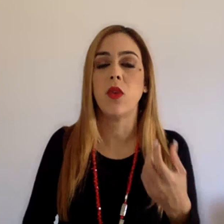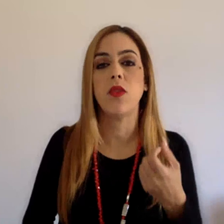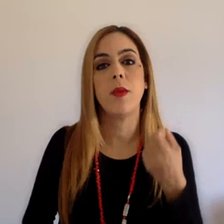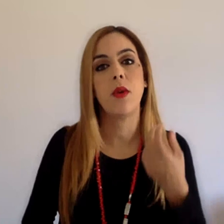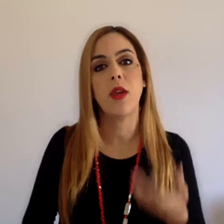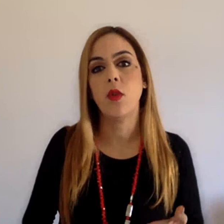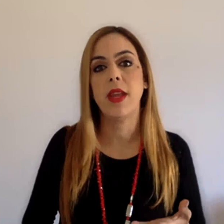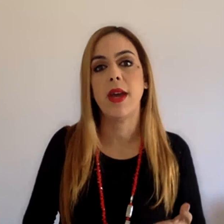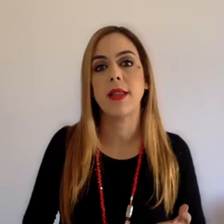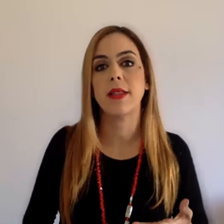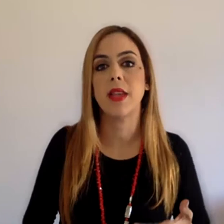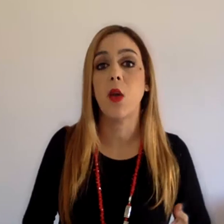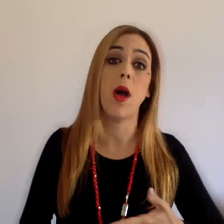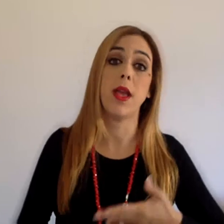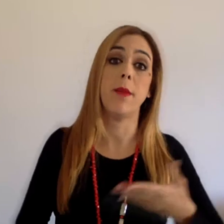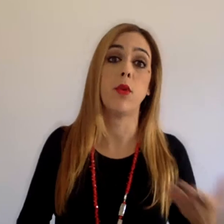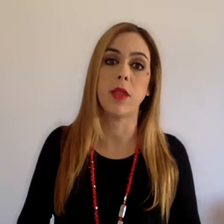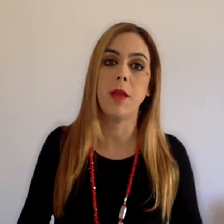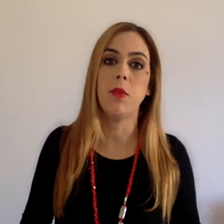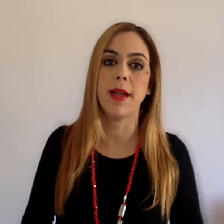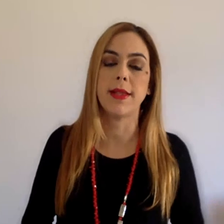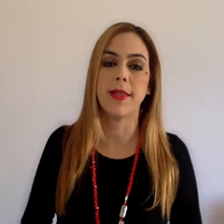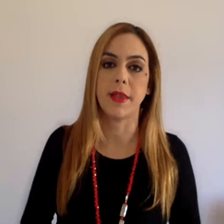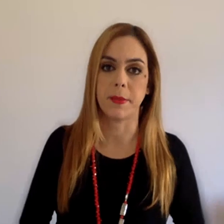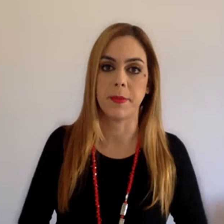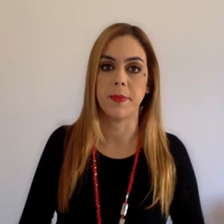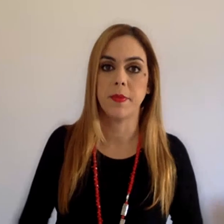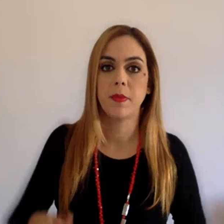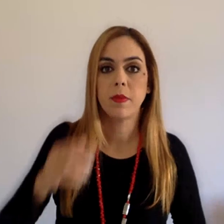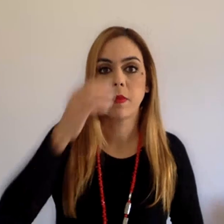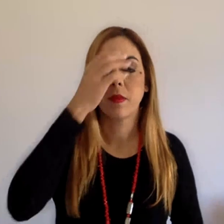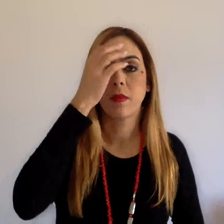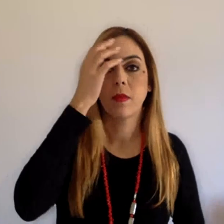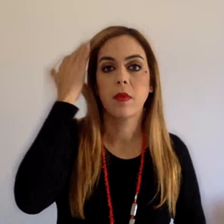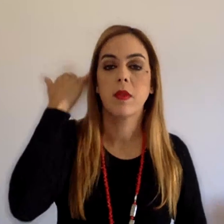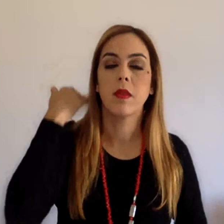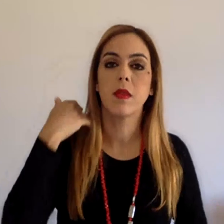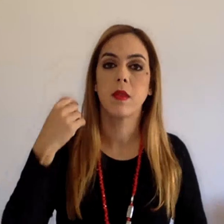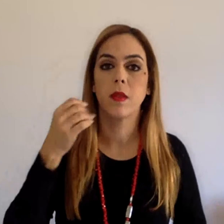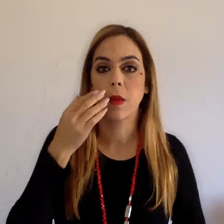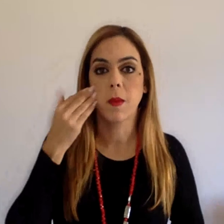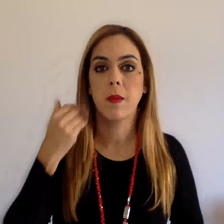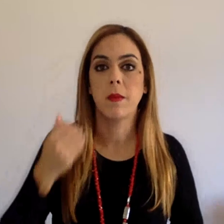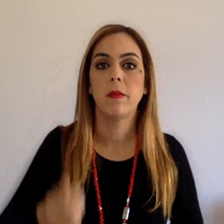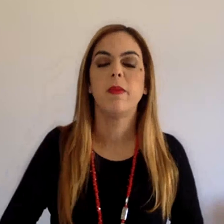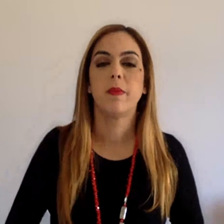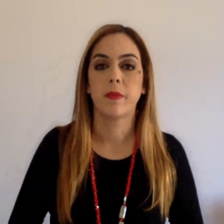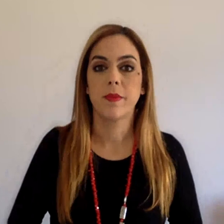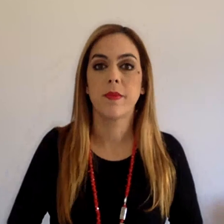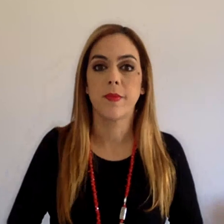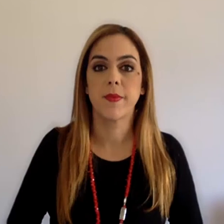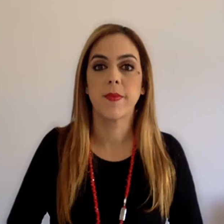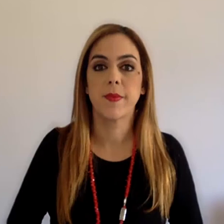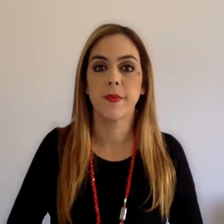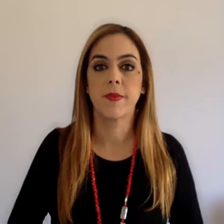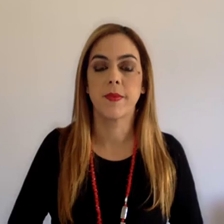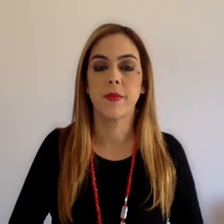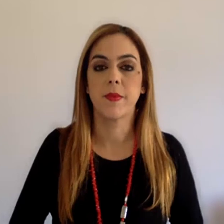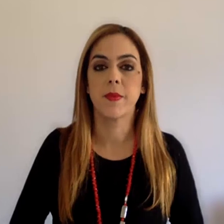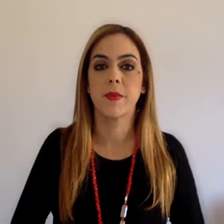algún servicio donde pueden comunicarse oa qué portal pueden acceder pues tenemos nuestras redes sociales no pueden conseguir